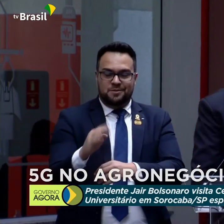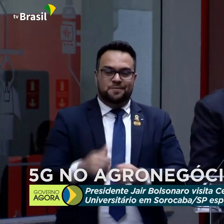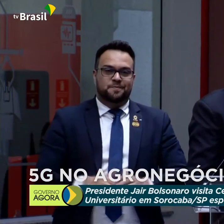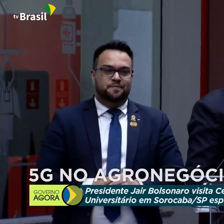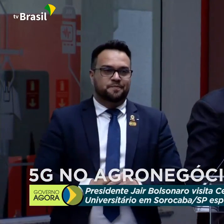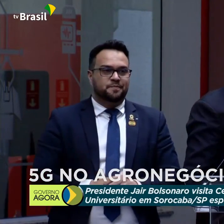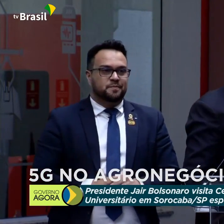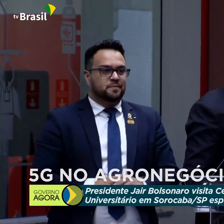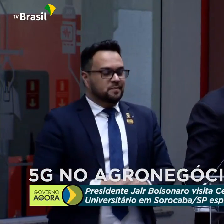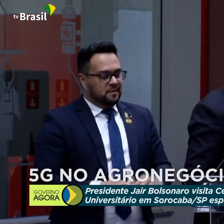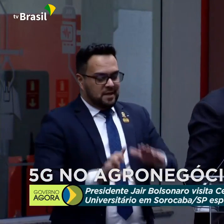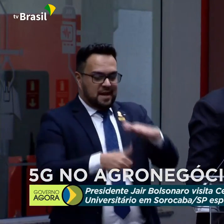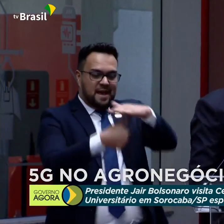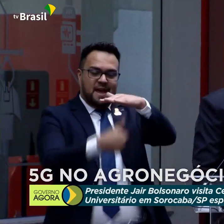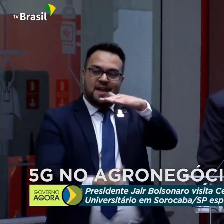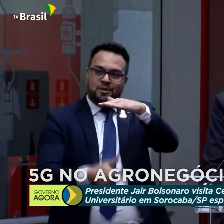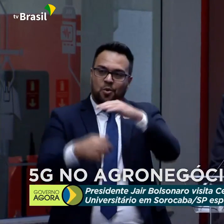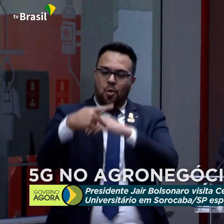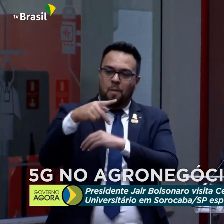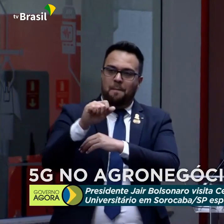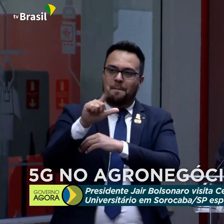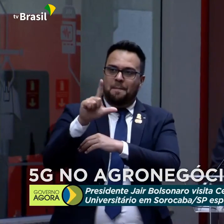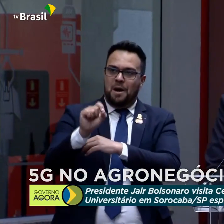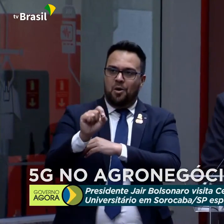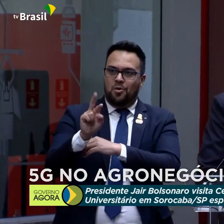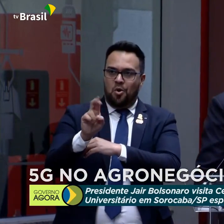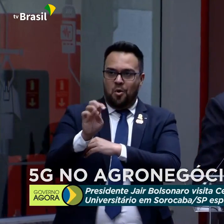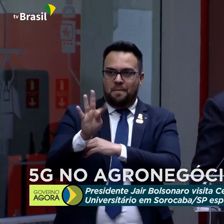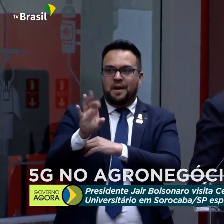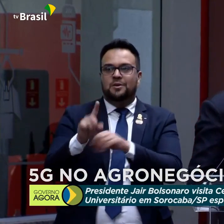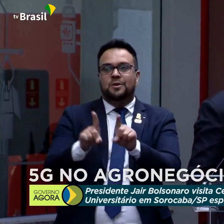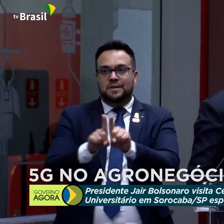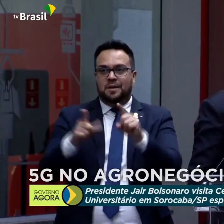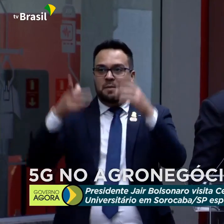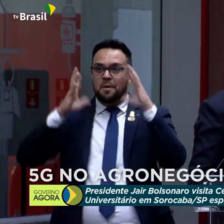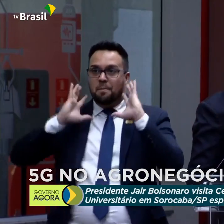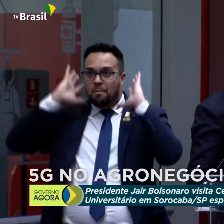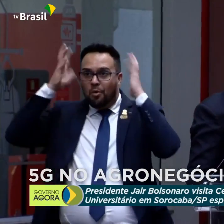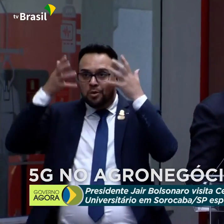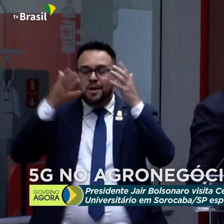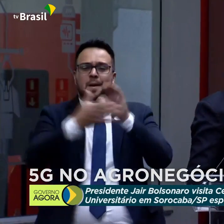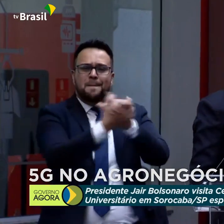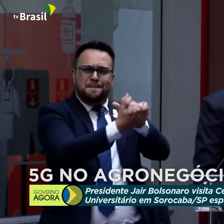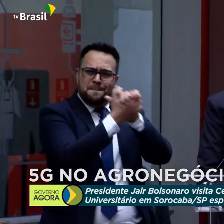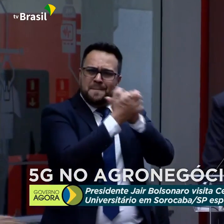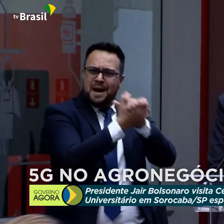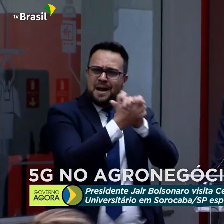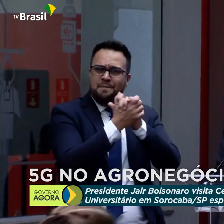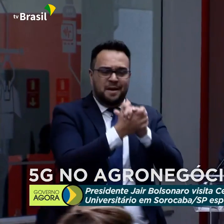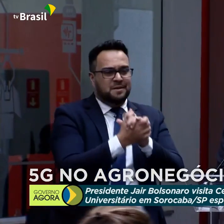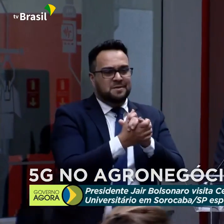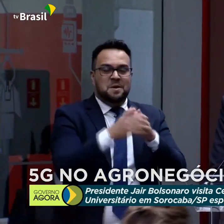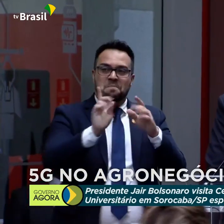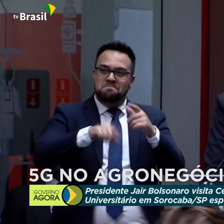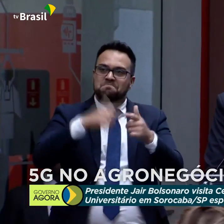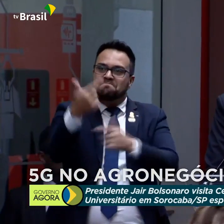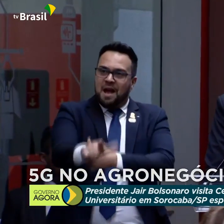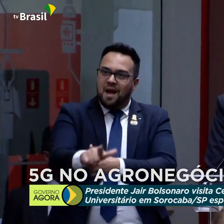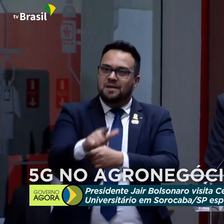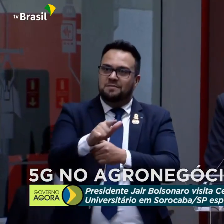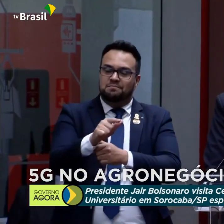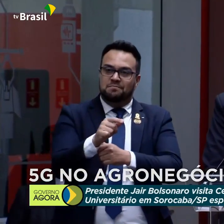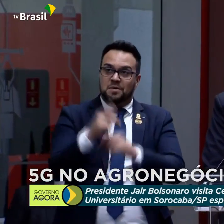Paulo Roberto, prezado Marcos Pontes, nosso ministro, parabéns por esse casamento. Mais um casamento. O Marcos